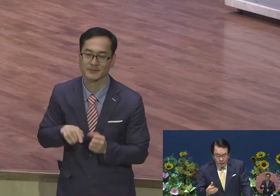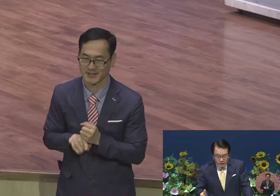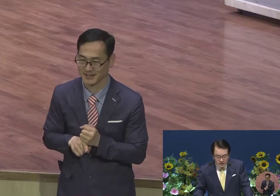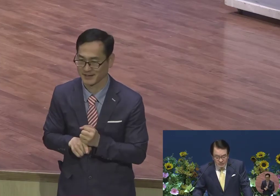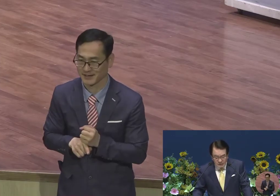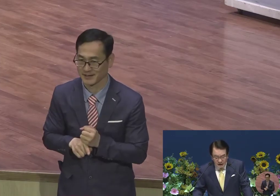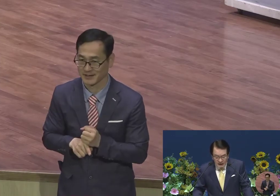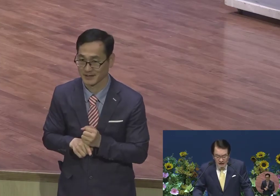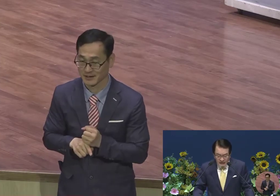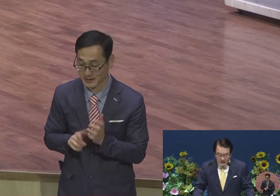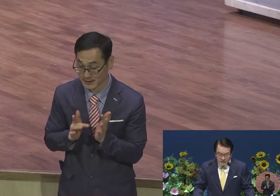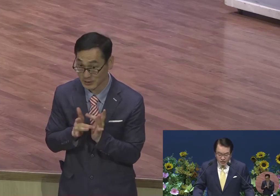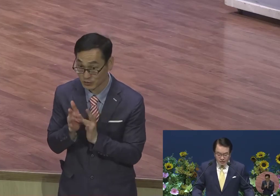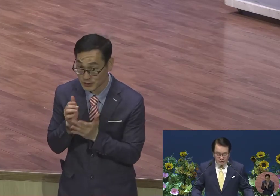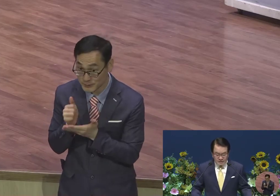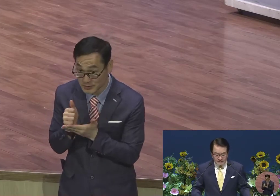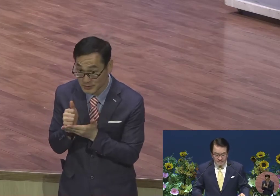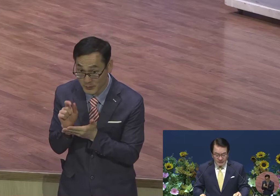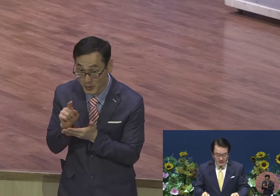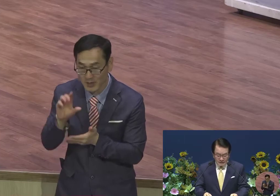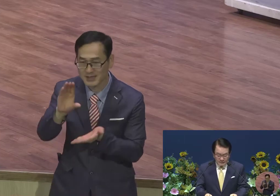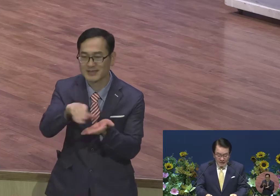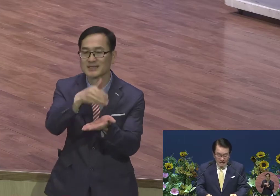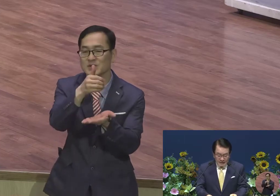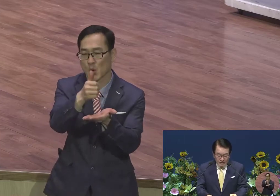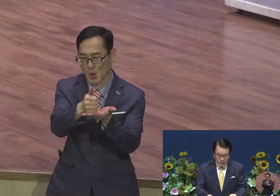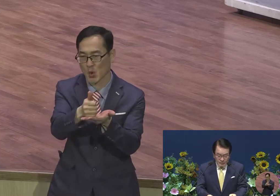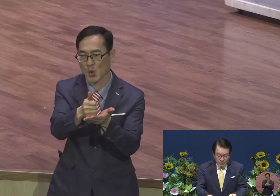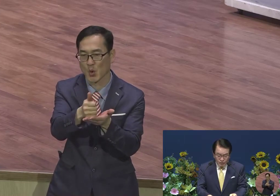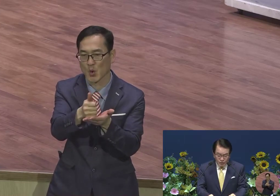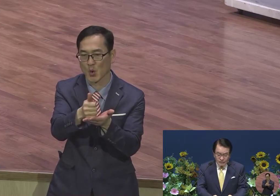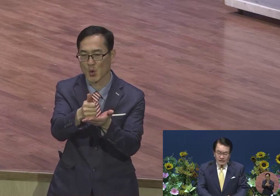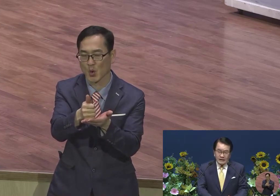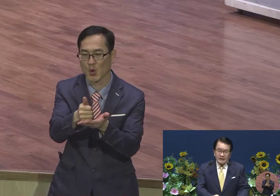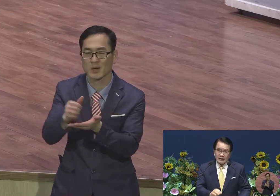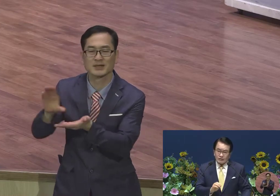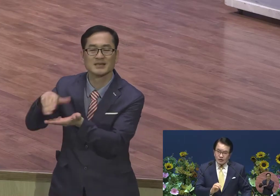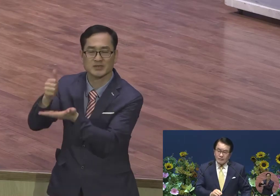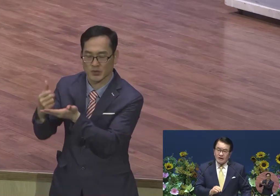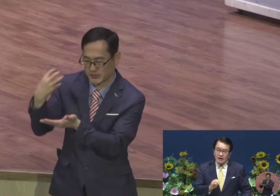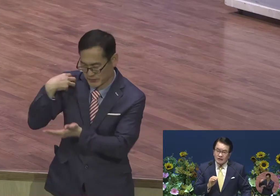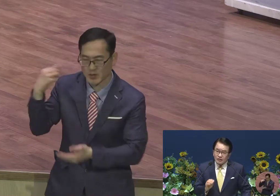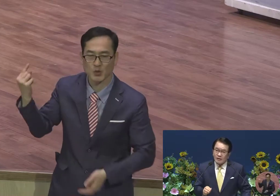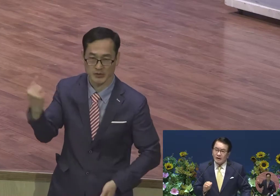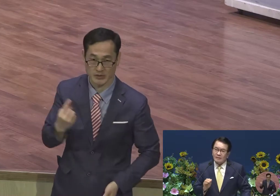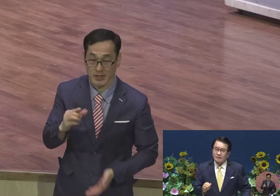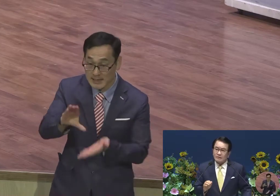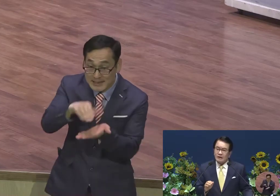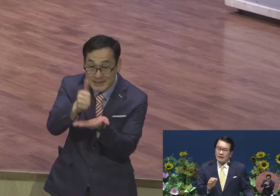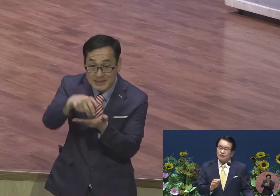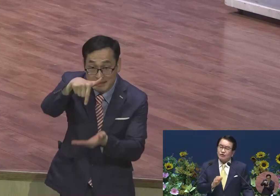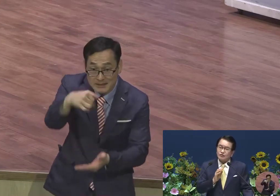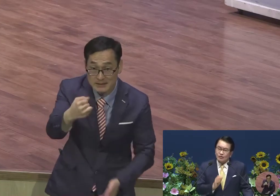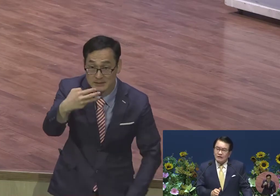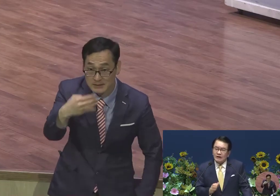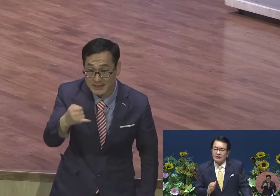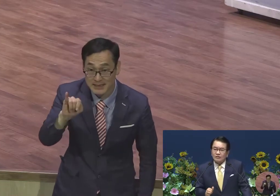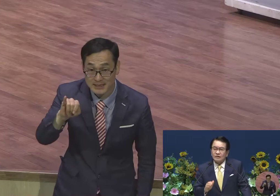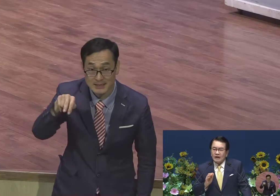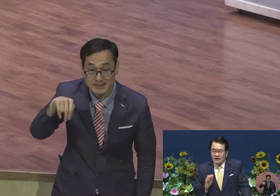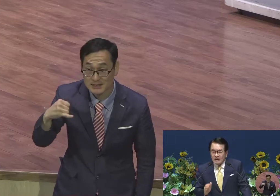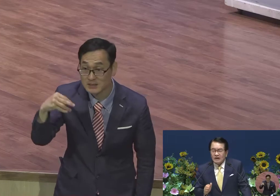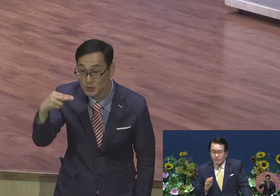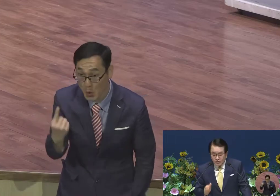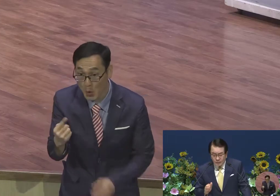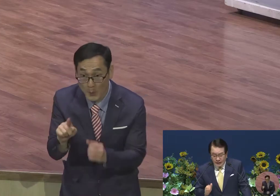이 땅에 뭐로 오셨습니까 그리스도로 오셨어요 그래서 예수 믿음은 구원자인데 예수님이 그리스도란 말이에요 무슨 말이에요 예수는 구원자